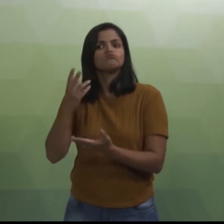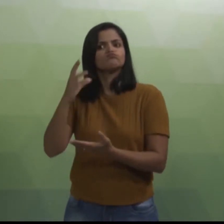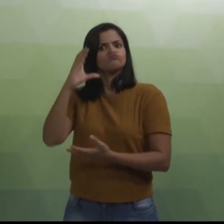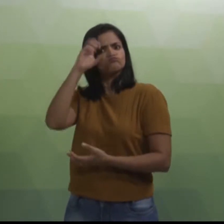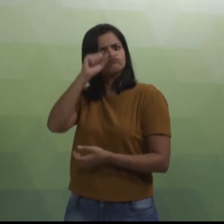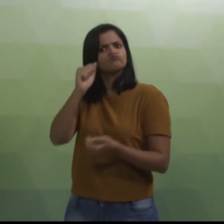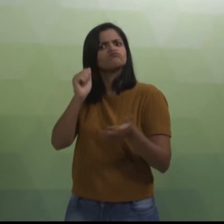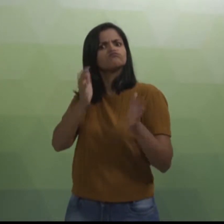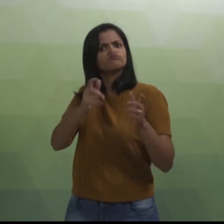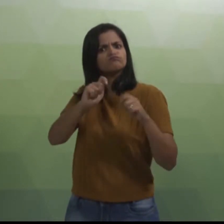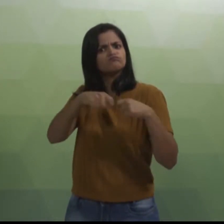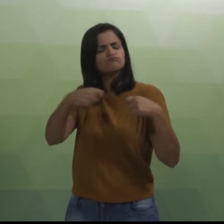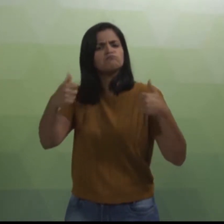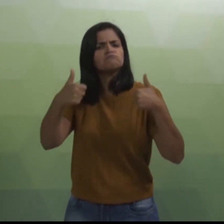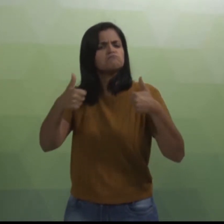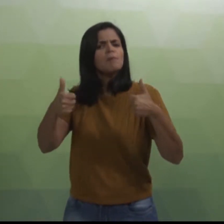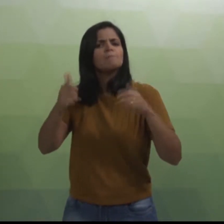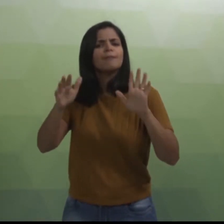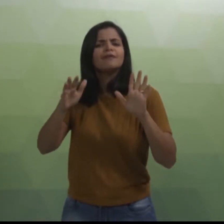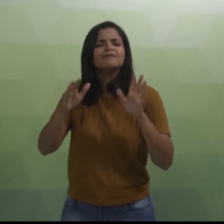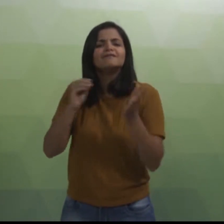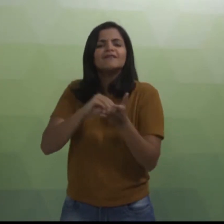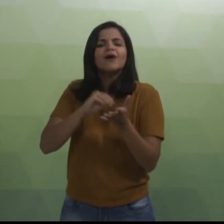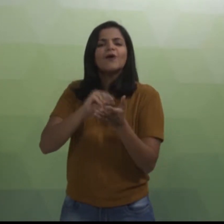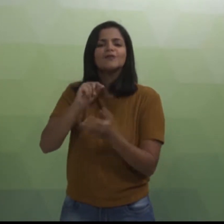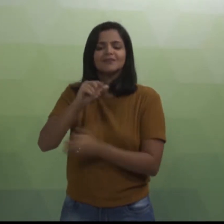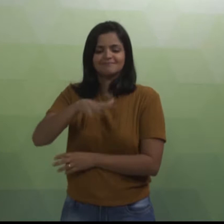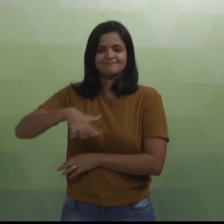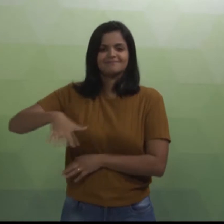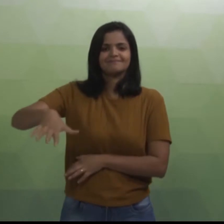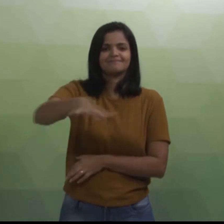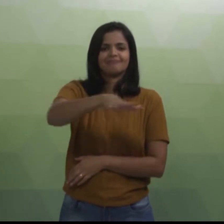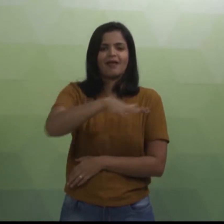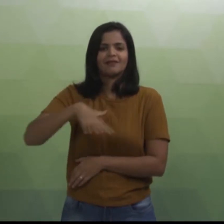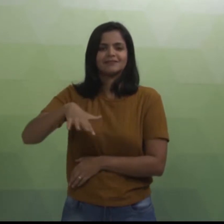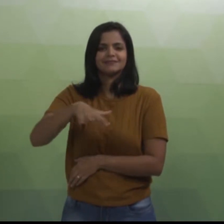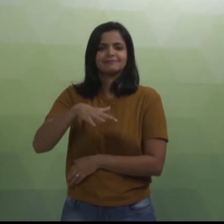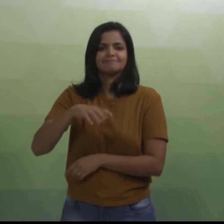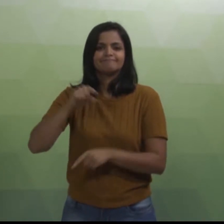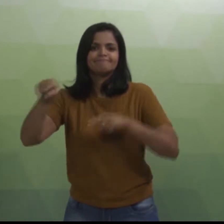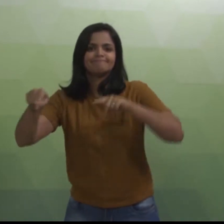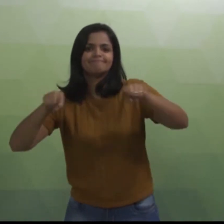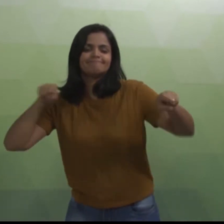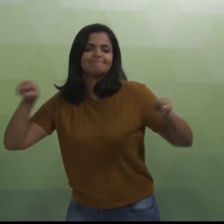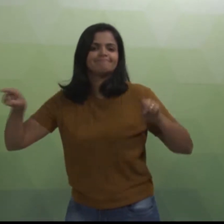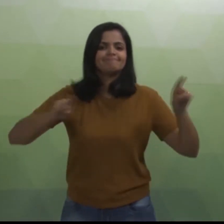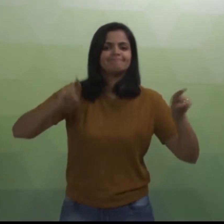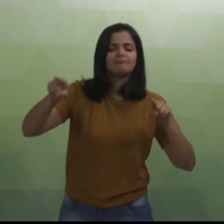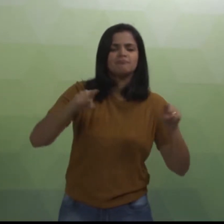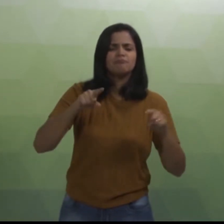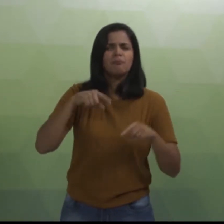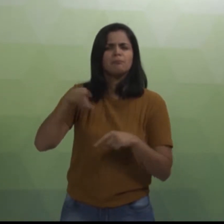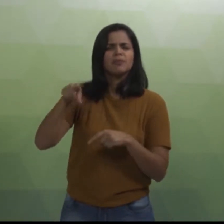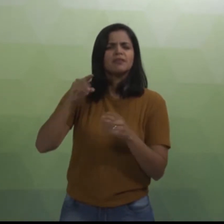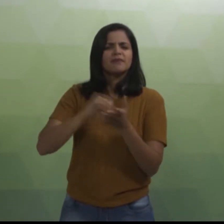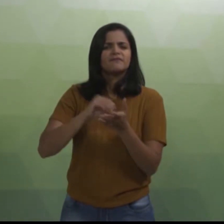um determinado intérprete, mesmo ele sendo fluente, conhecer sinais. Por quê? Talvez falte ali a utilização adequada